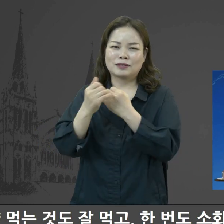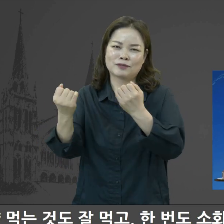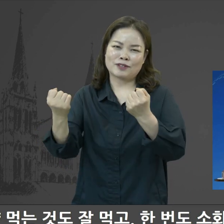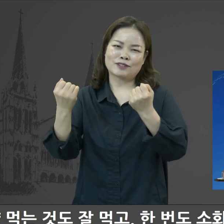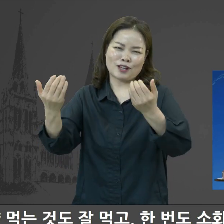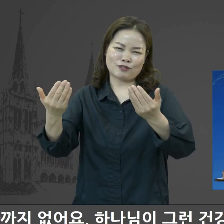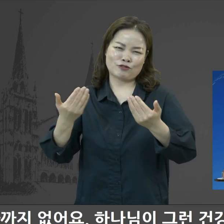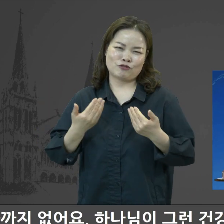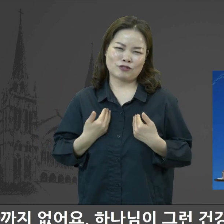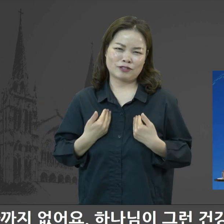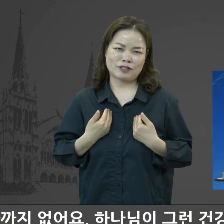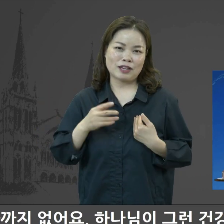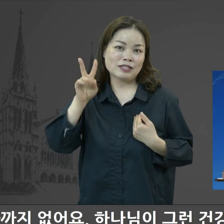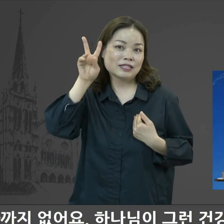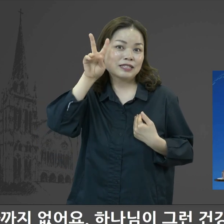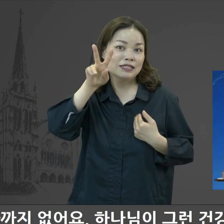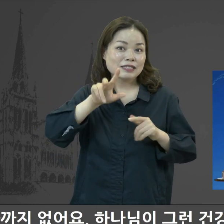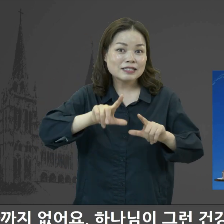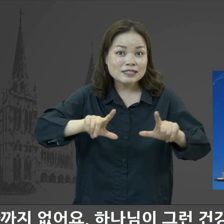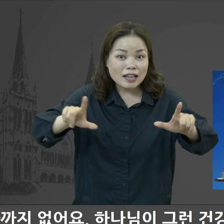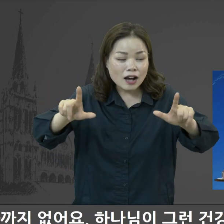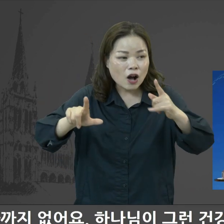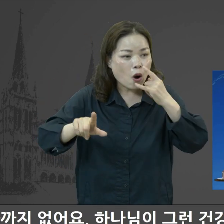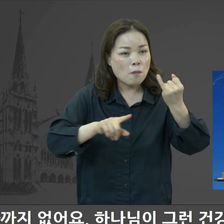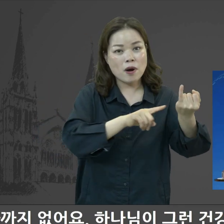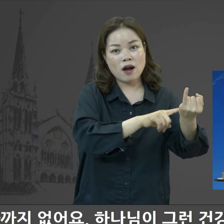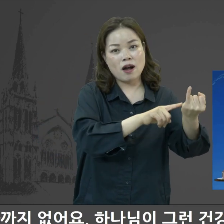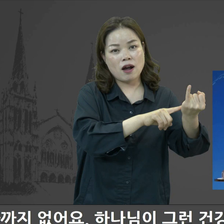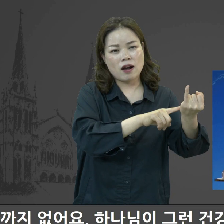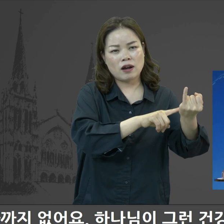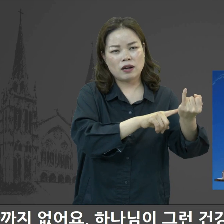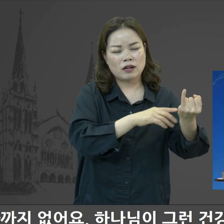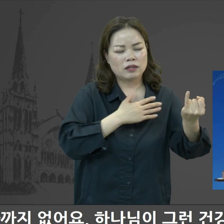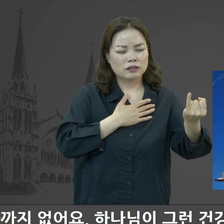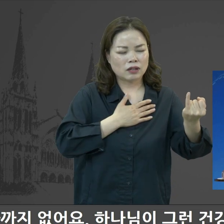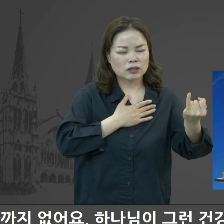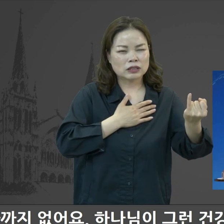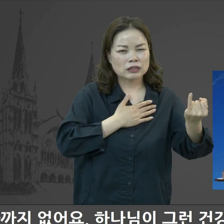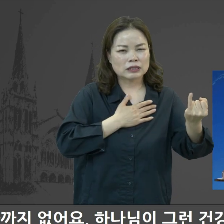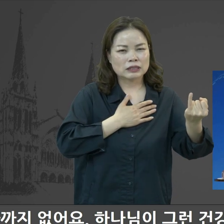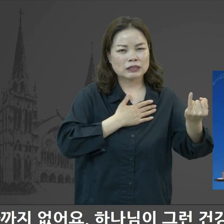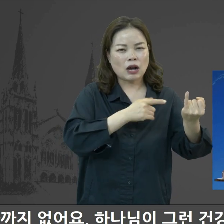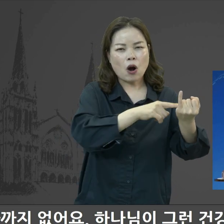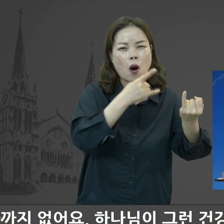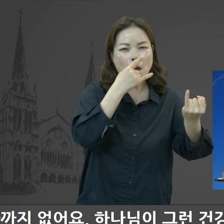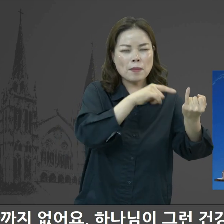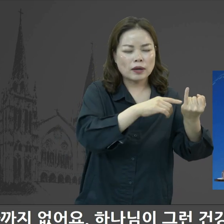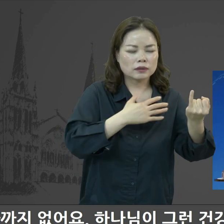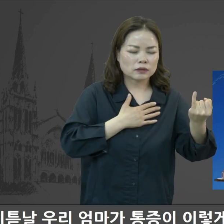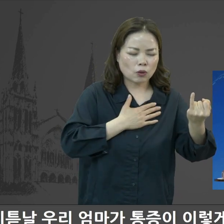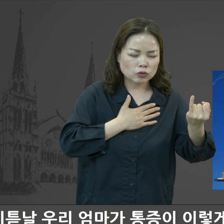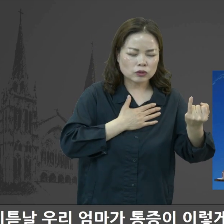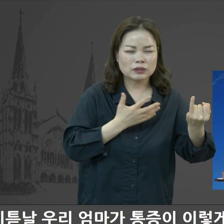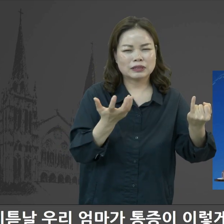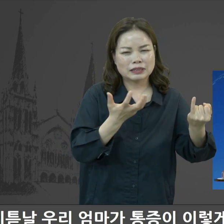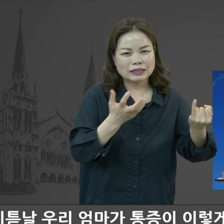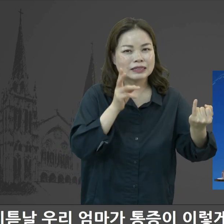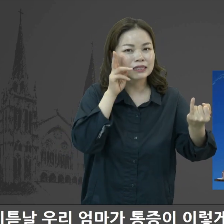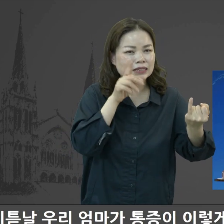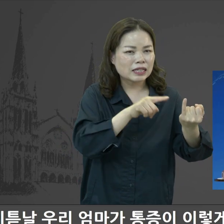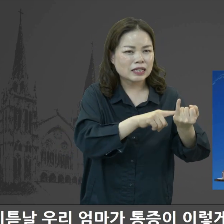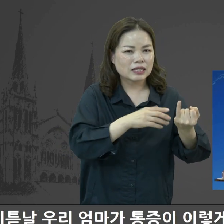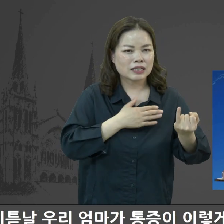주셨어요. 그 이튿날 우리 엄마가 통증이 이렇게 이 가슴에 통증이 이렇게 시작됐는데 저희